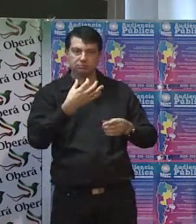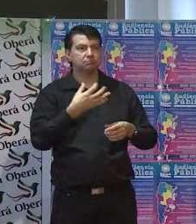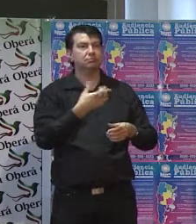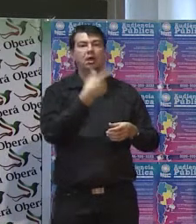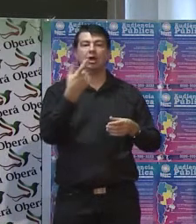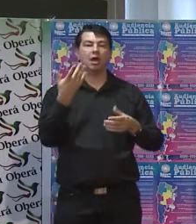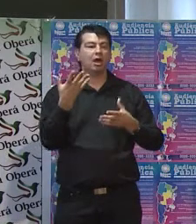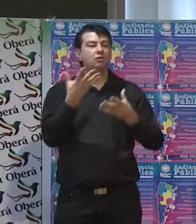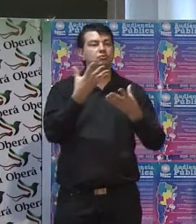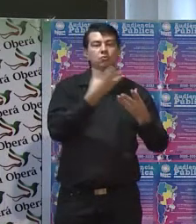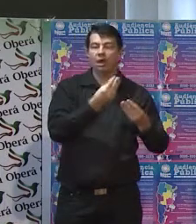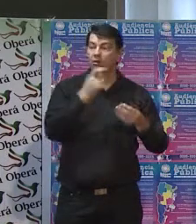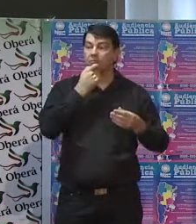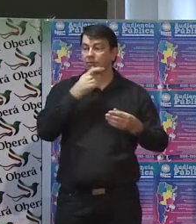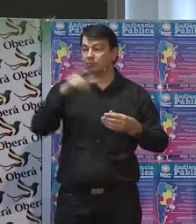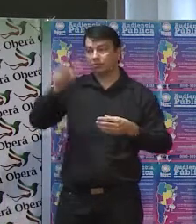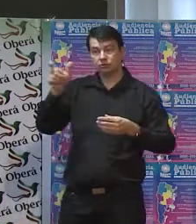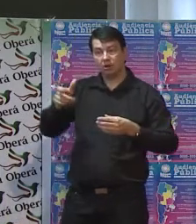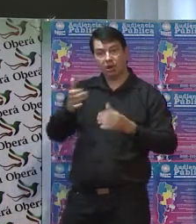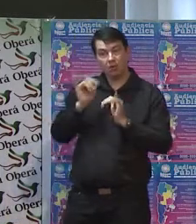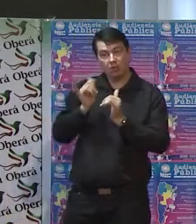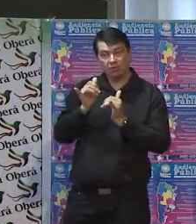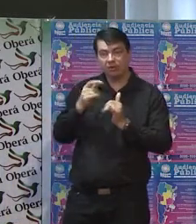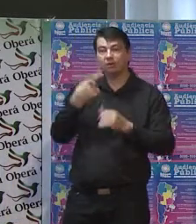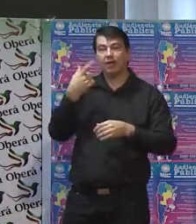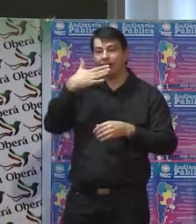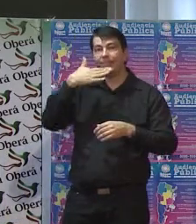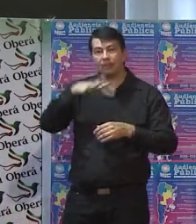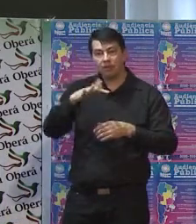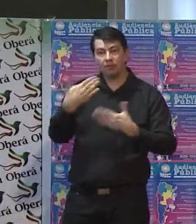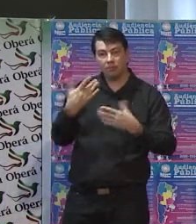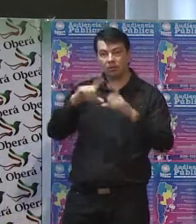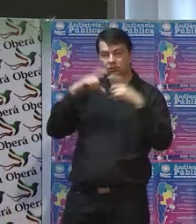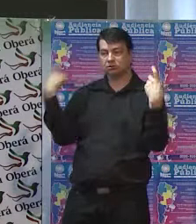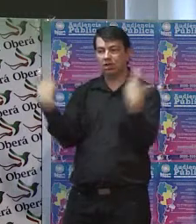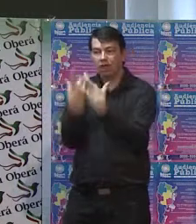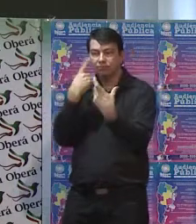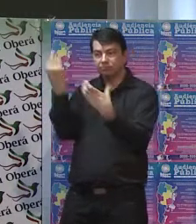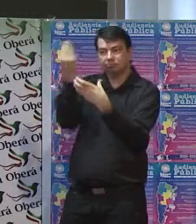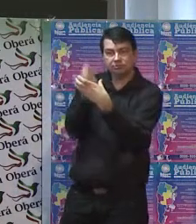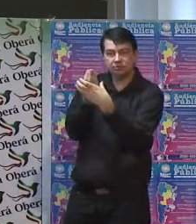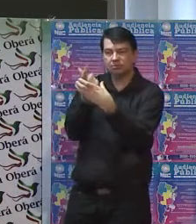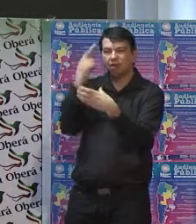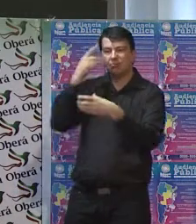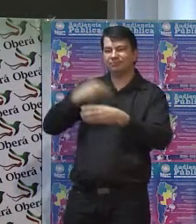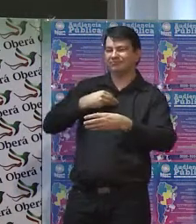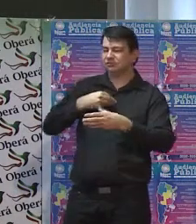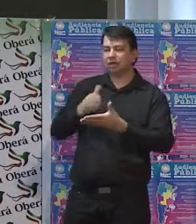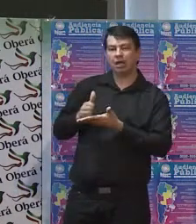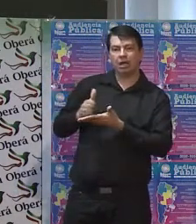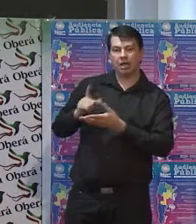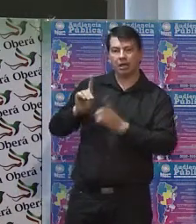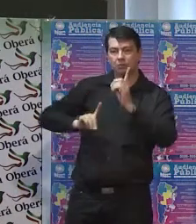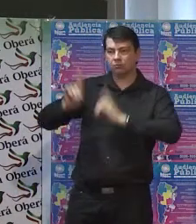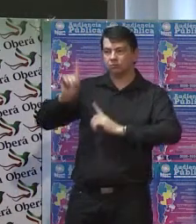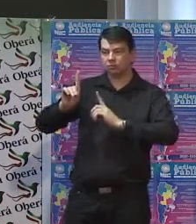puede ayudar a que el joven comprenda su sociedad actual, de que a veces, en muchos casos, se siente desplazado y a la vez que